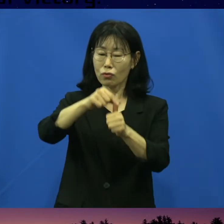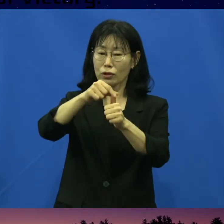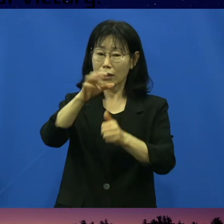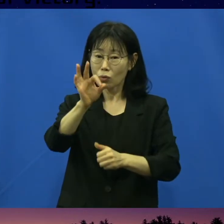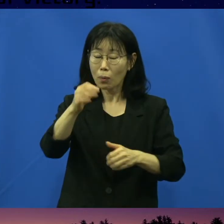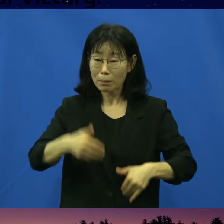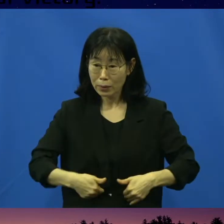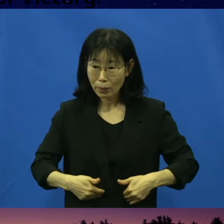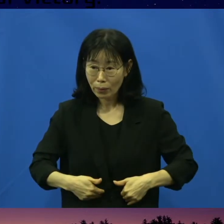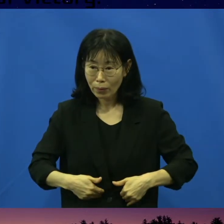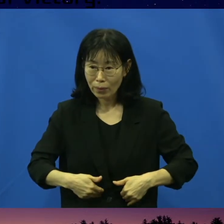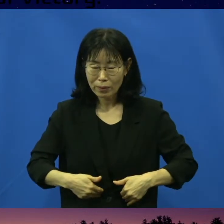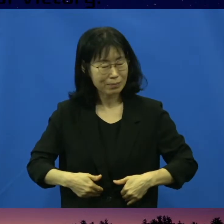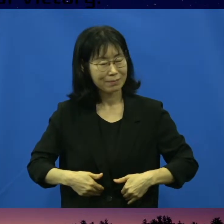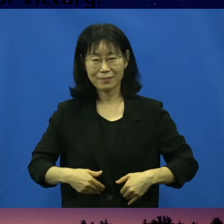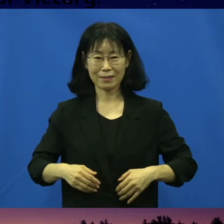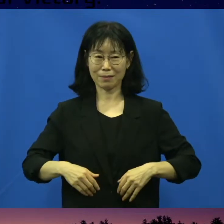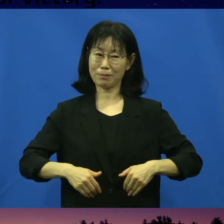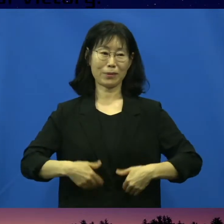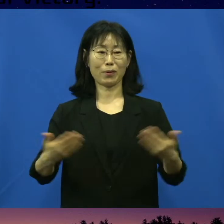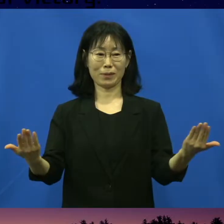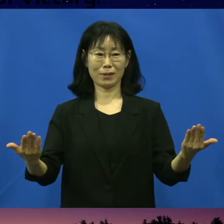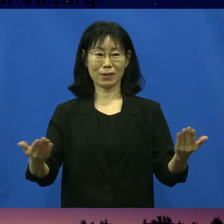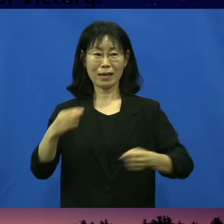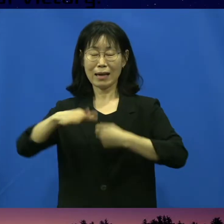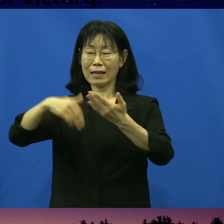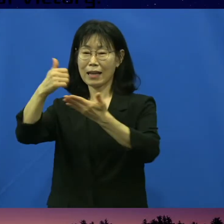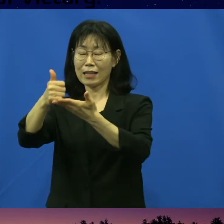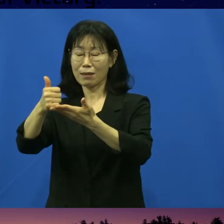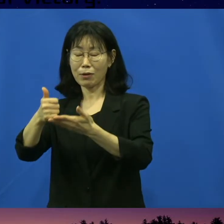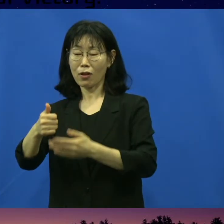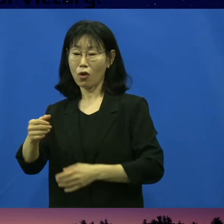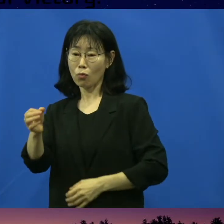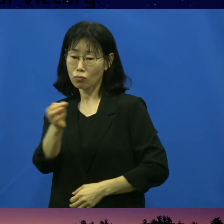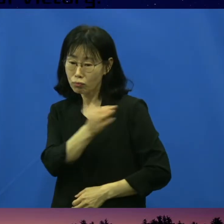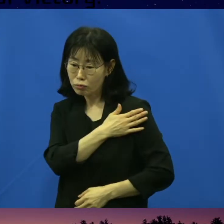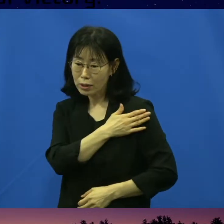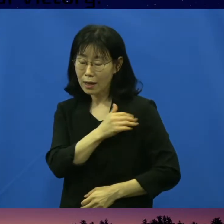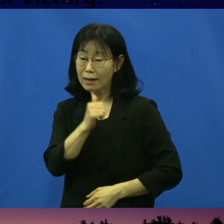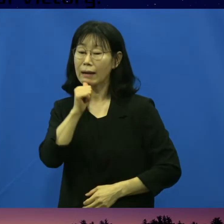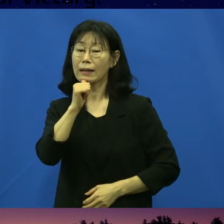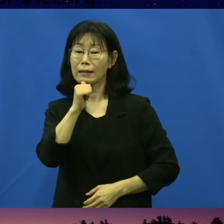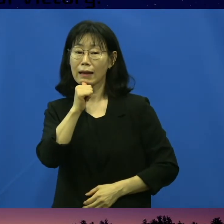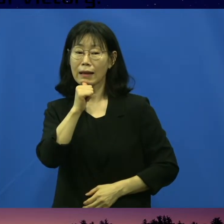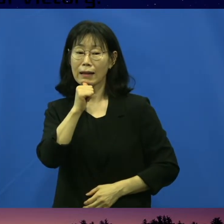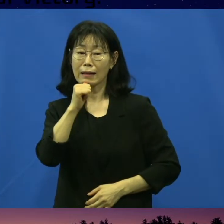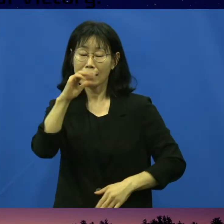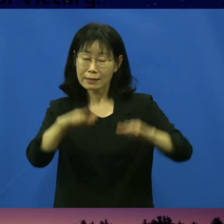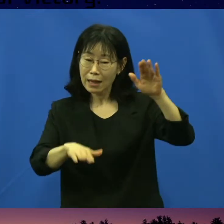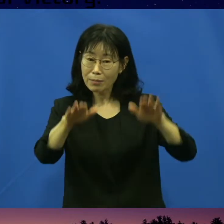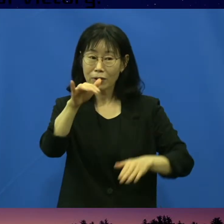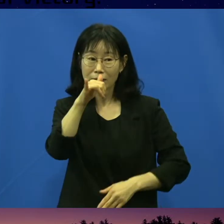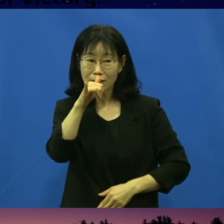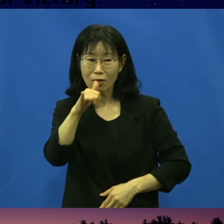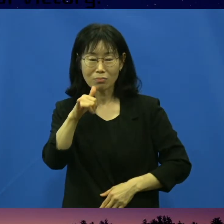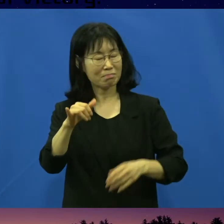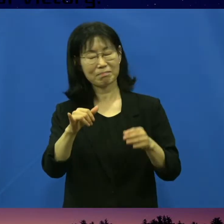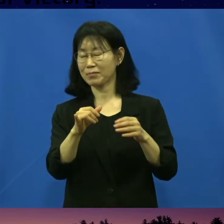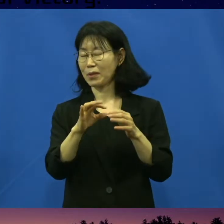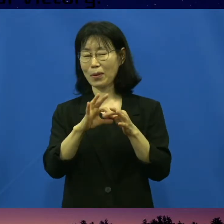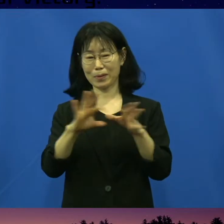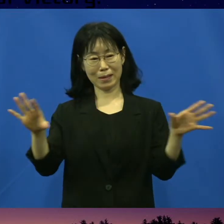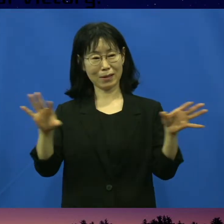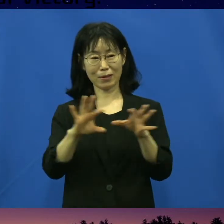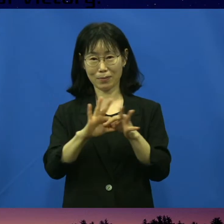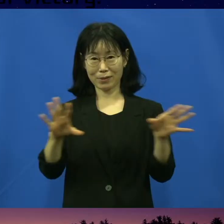않아요. 하나님은 부자인가 가난한 자를 따지지 않습니다. 하나님은 그 사람의 사회적 지위를 보지 않습니다. 그가 가지고 있는